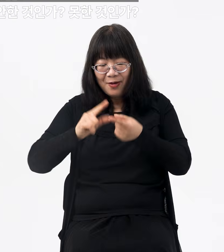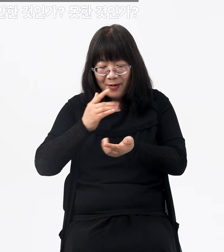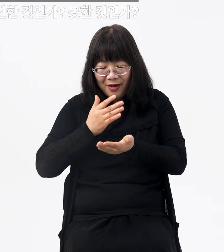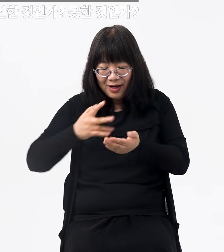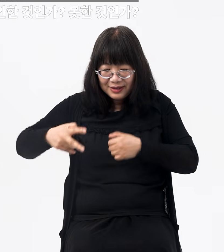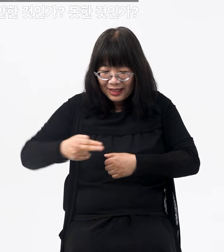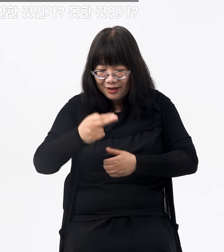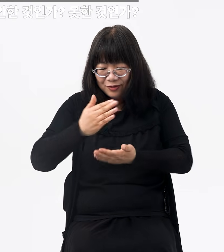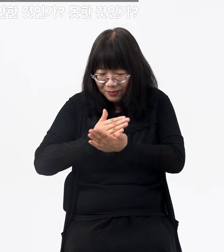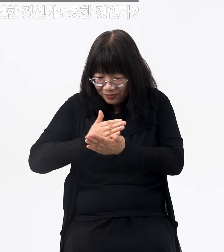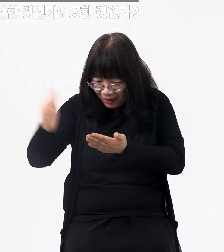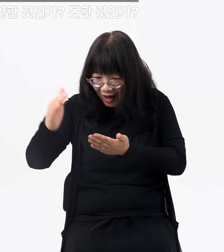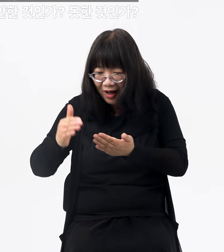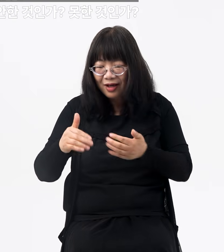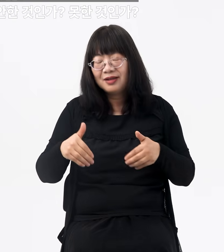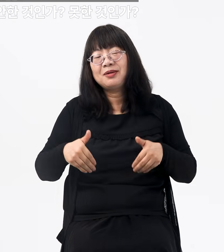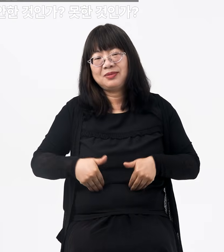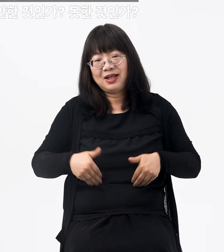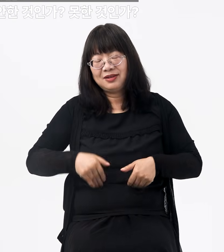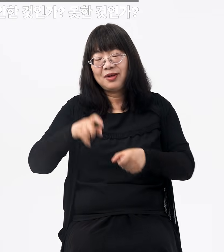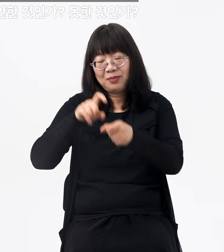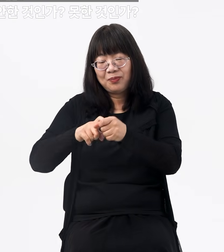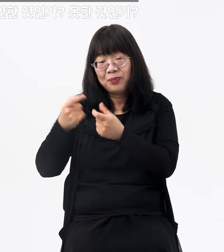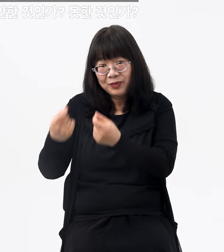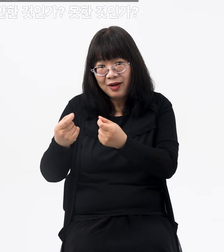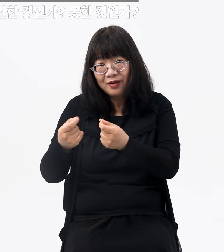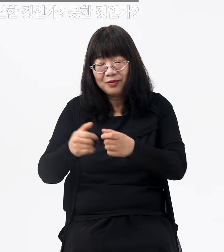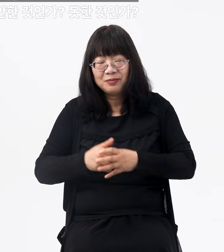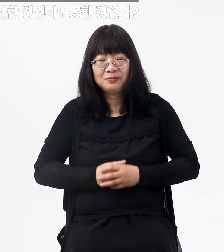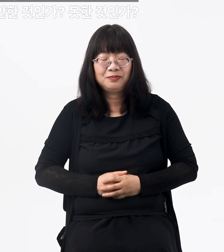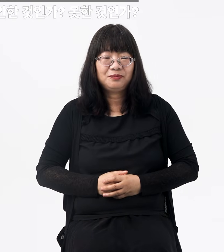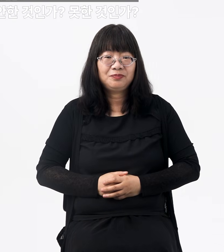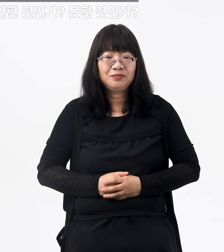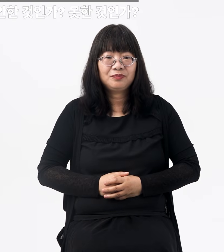쫓아내지 못했어요. 아니, 정확히 얘기하면 쫓아내지